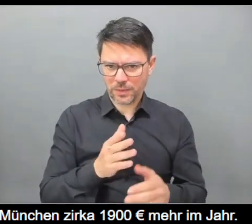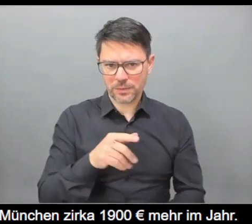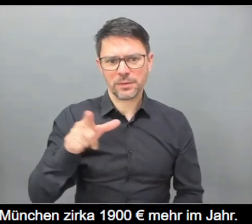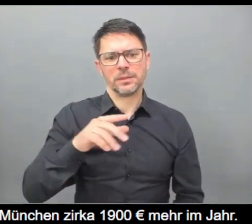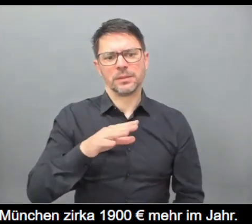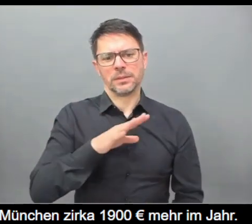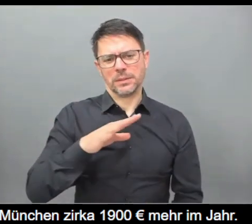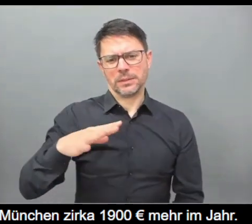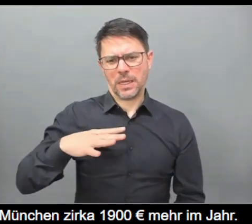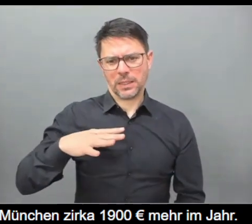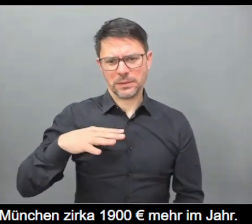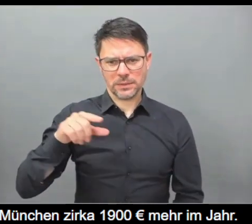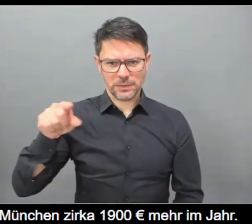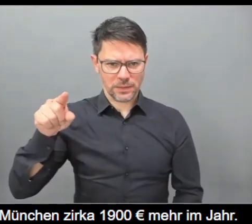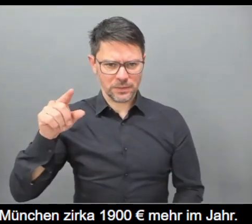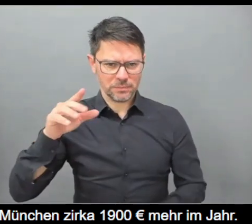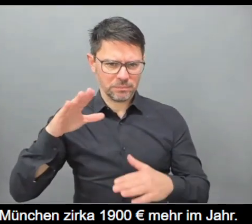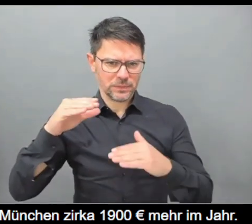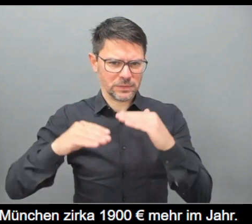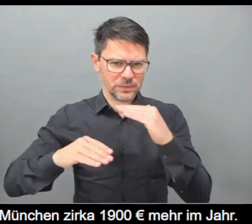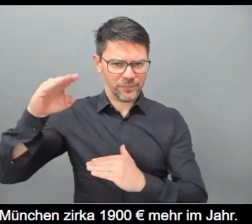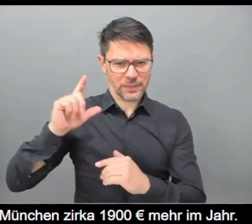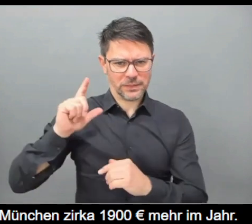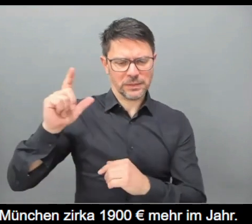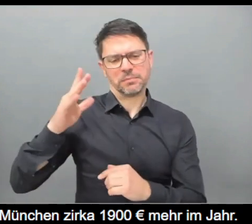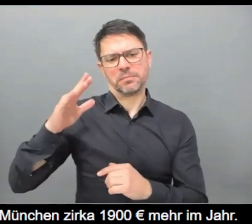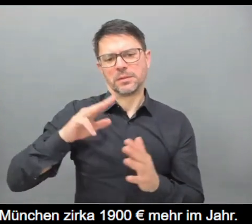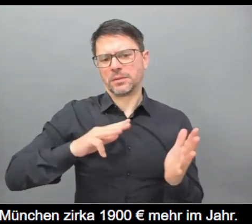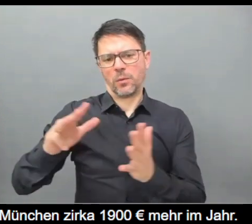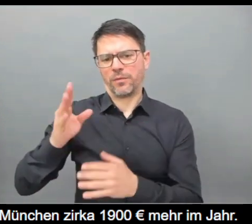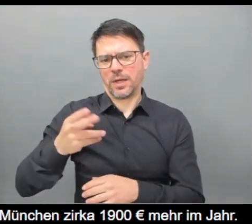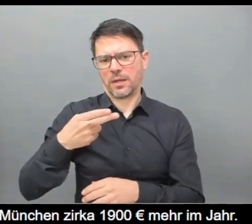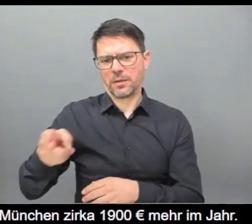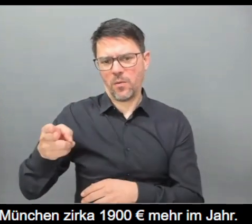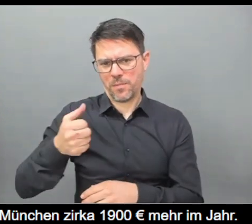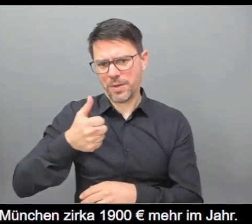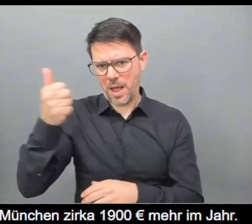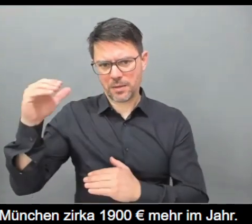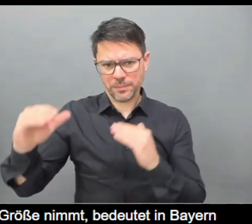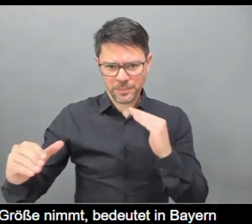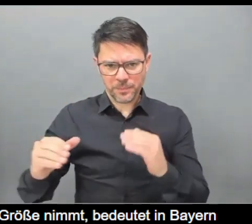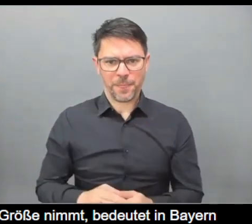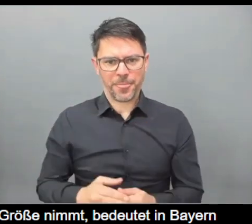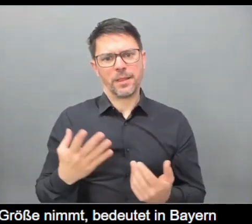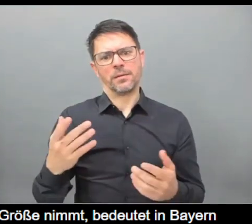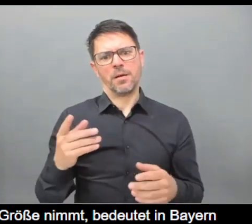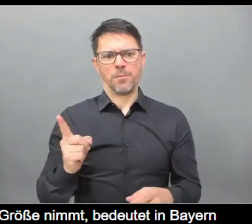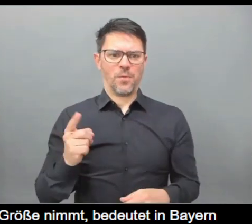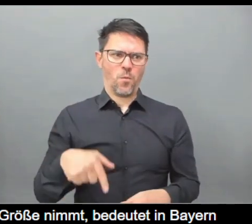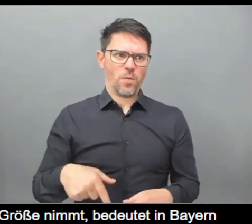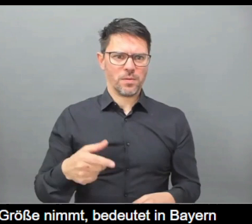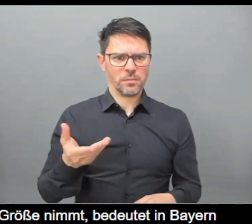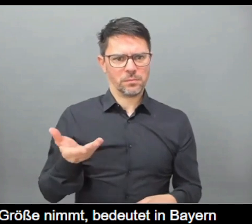Bundesländer machen. Also das war heute einer der wichtigen Aspekte. Ich möchte noch erwähnen, dass wir uns auch mit den